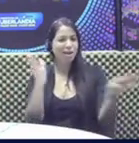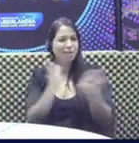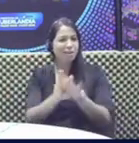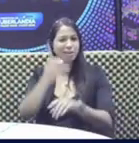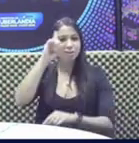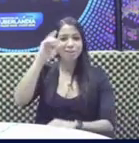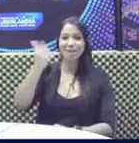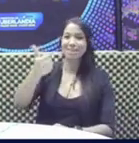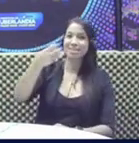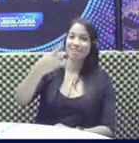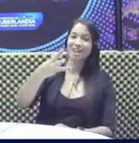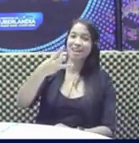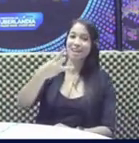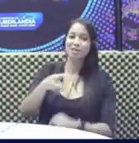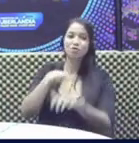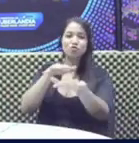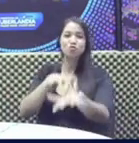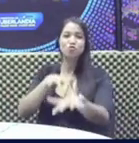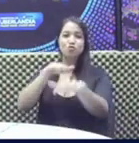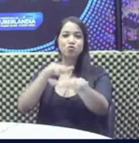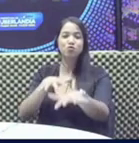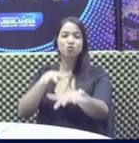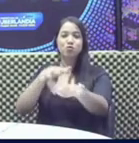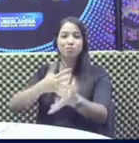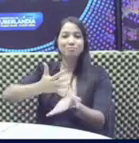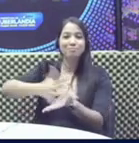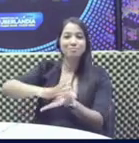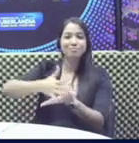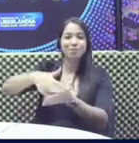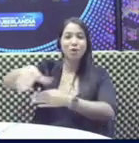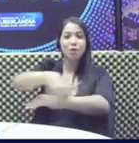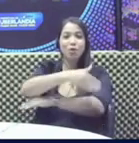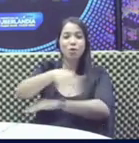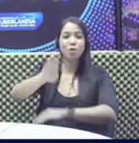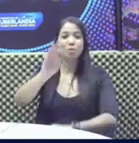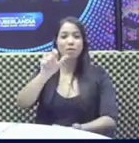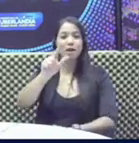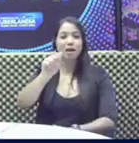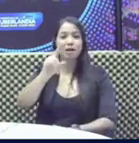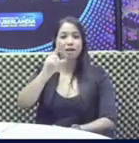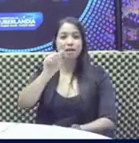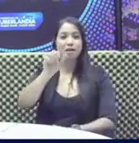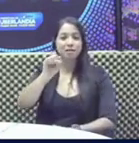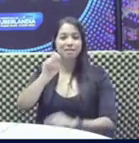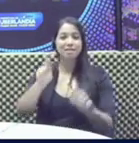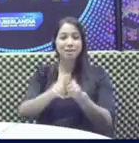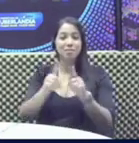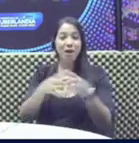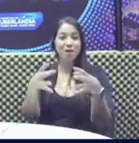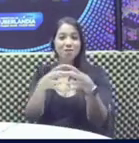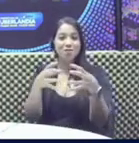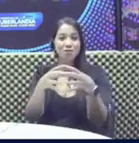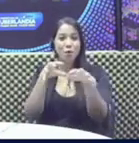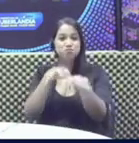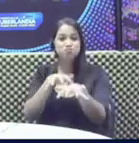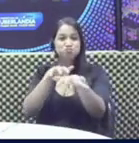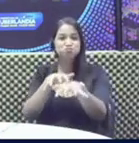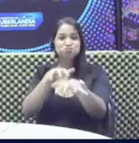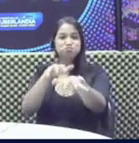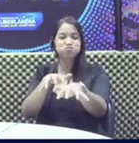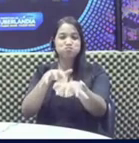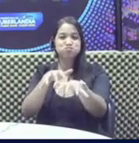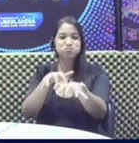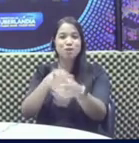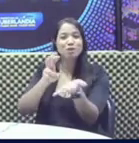dia 13, com o desfile das escolas de samba na Avenida Balaiadas e os tradicionais bailes, bloquinhos carnavalescos